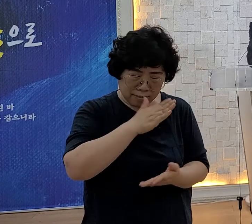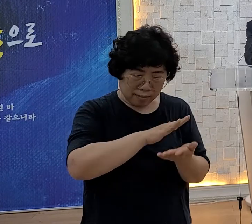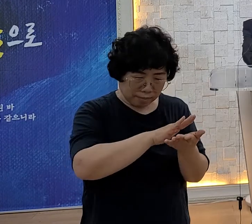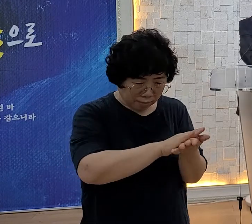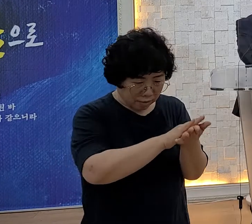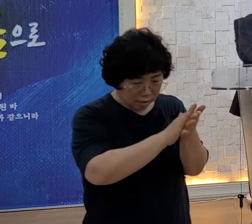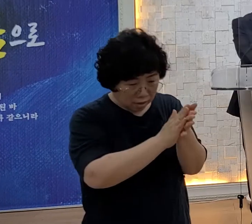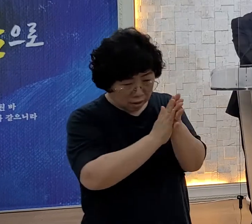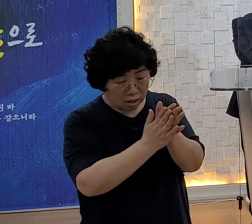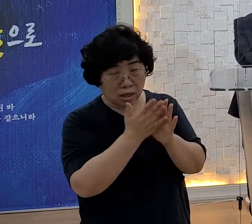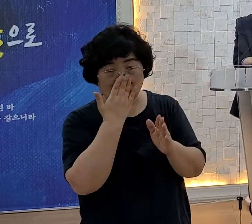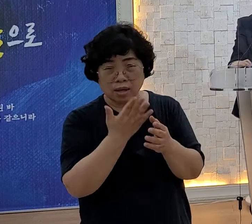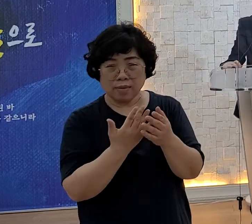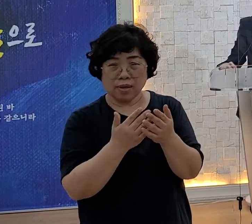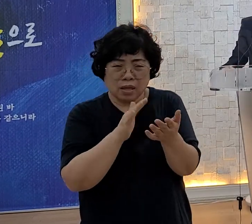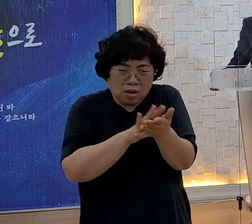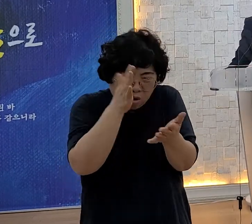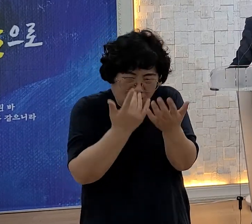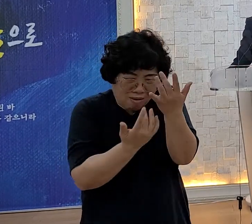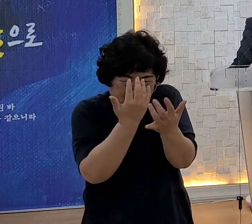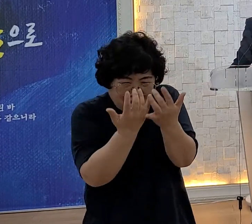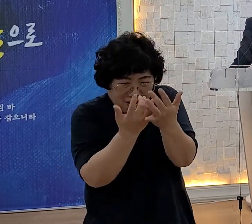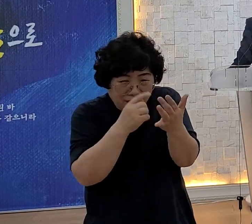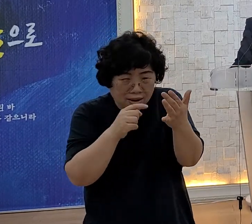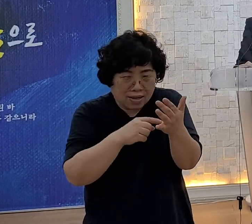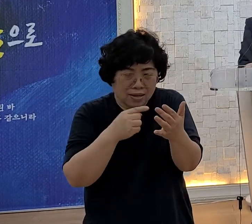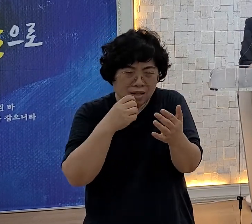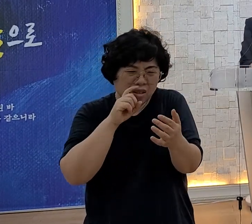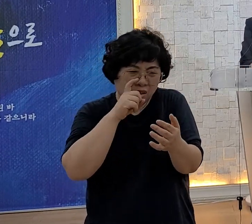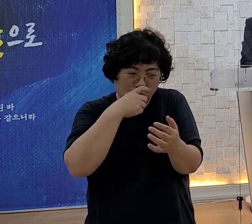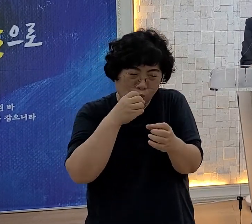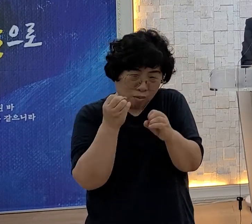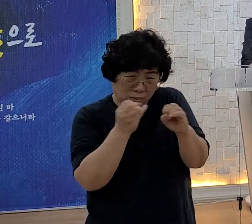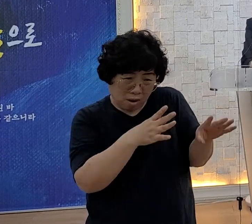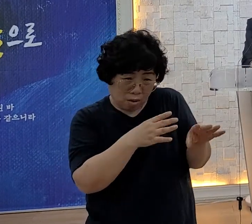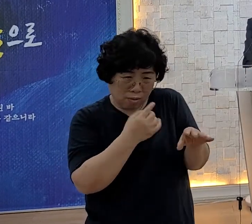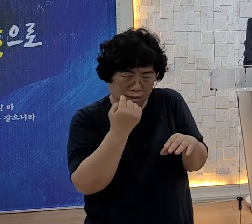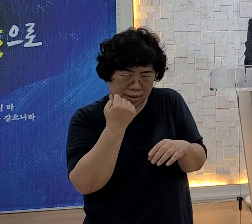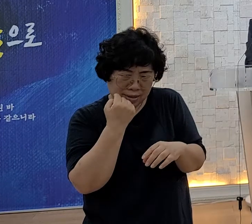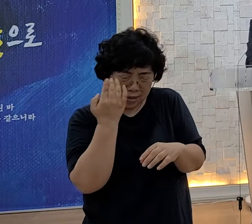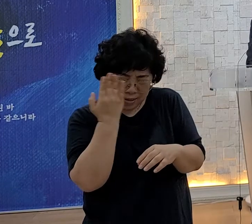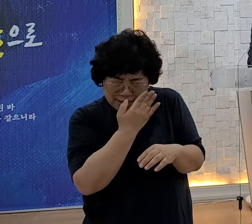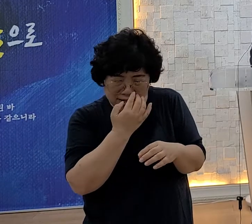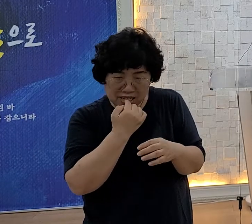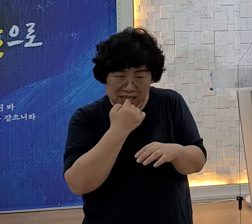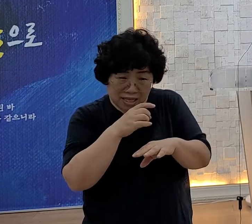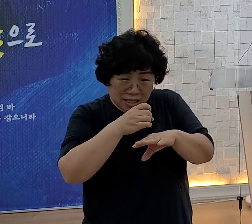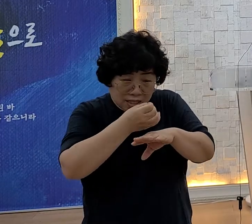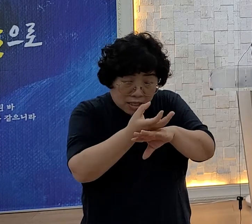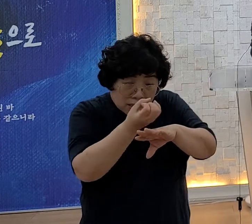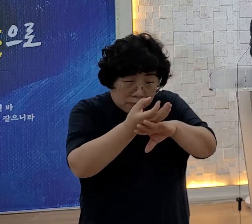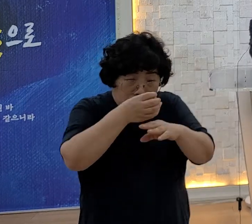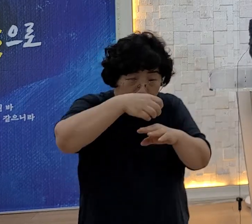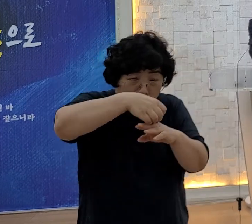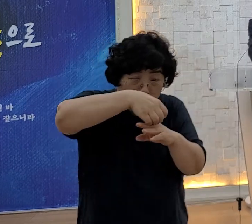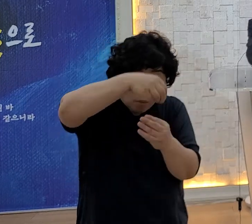포항제철에서 그 용광로에서 다 불순물이 제거되듯이 연단을 통해서 환난을 통해서 내 안에 있는 그 불순물들이